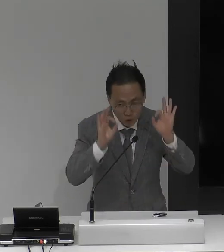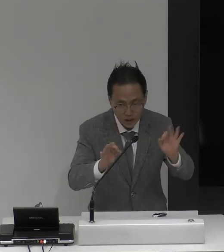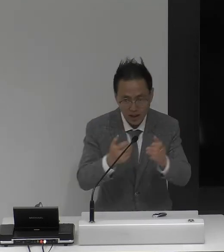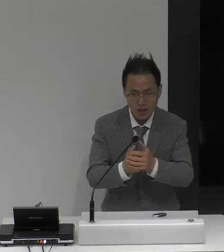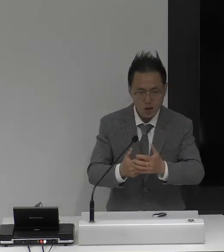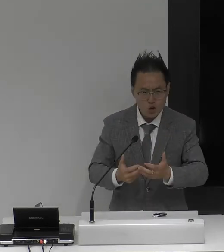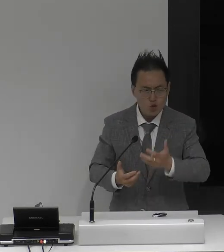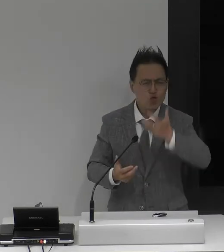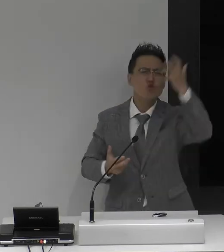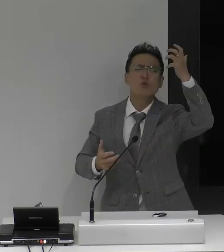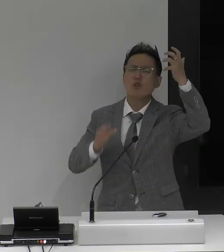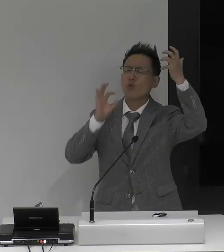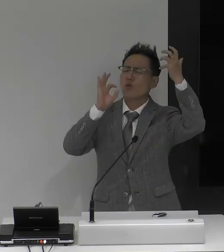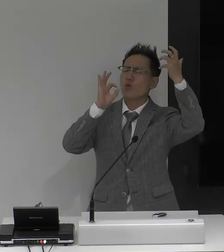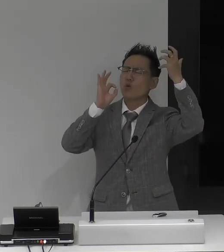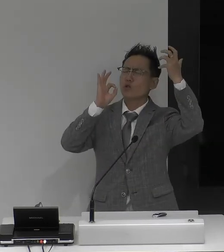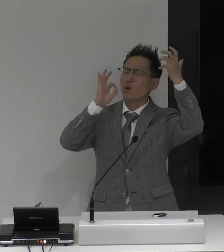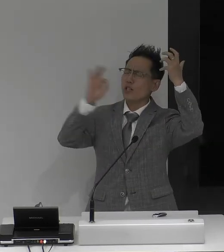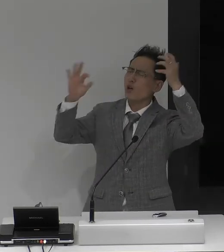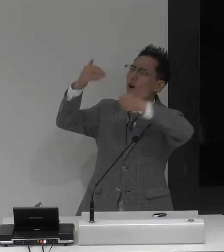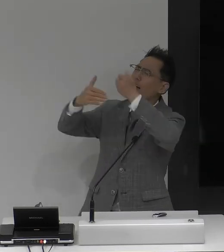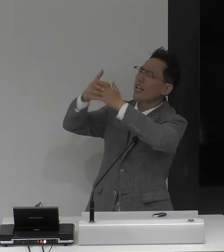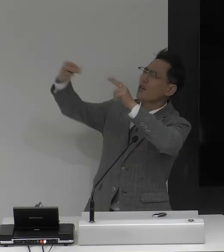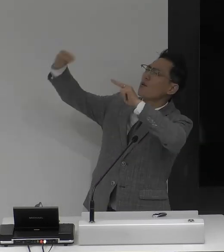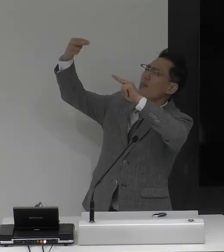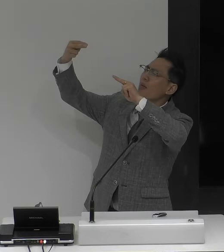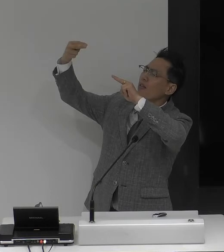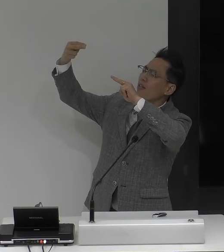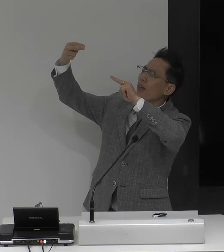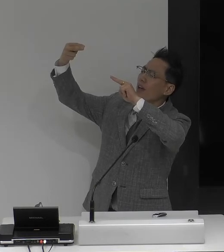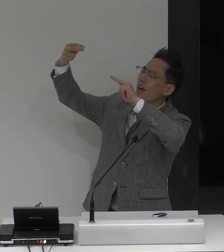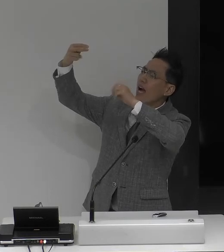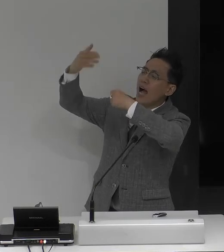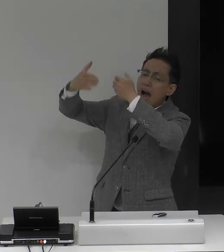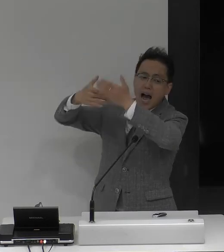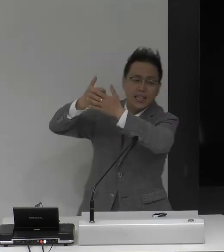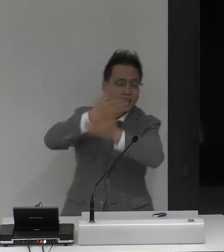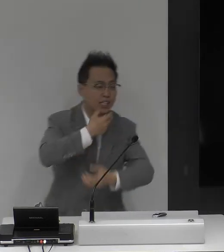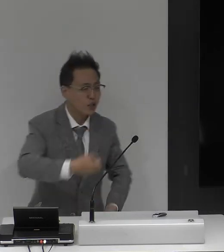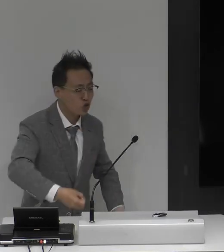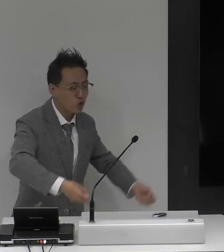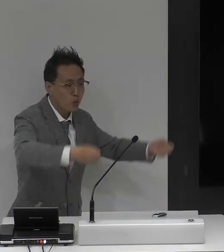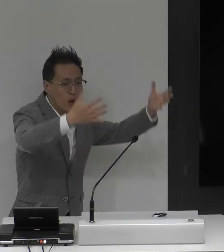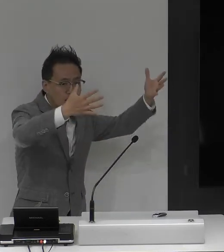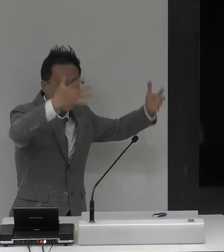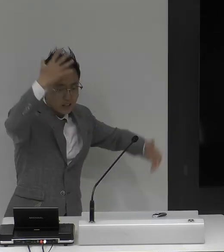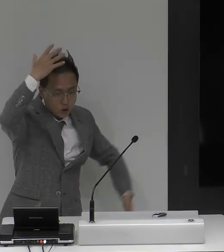보니까 꿈을 속에서 하나님을 만났는데 하나님께서 축복하신다는 것을